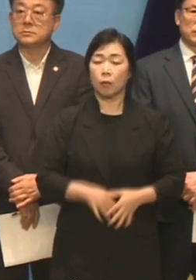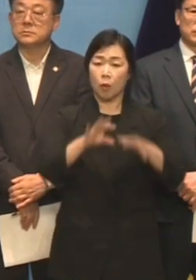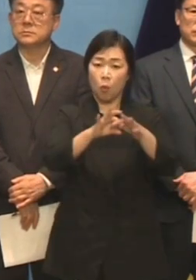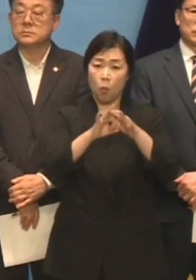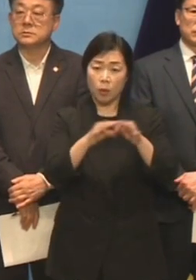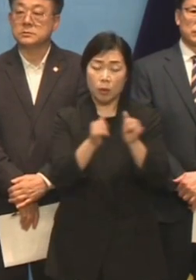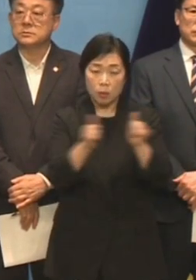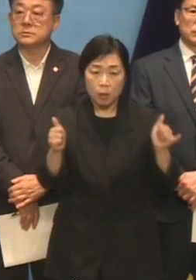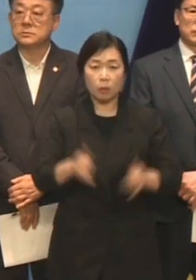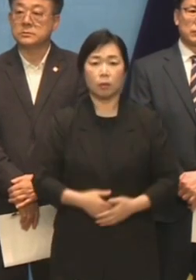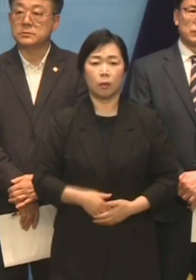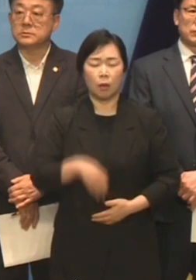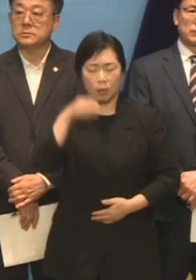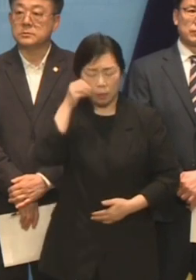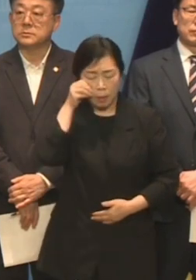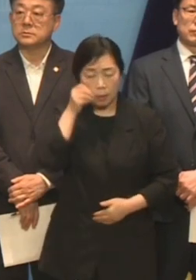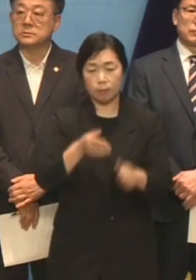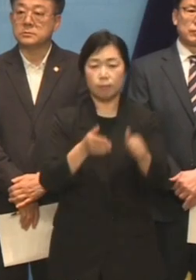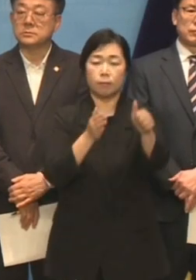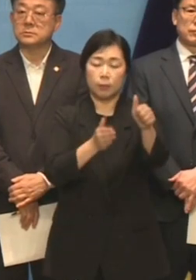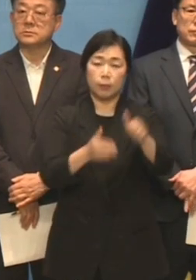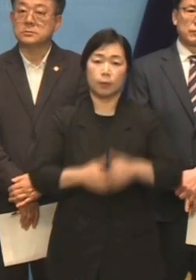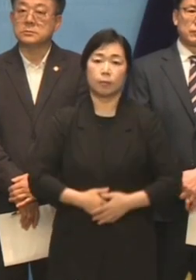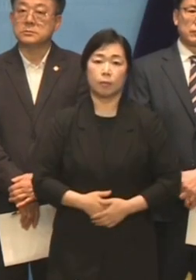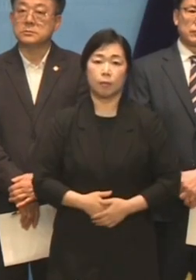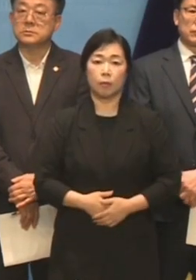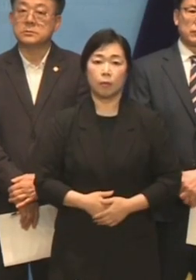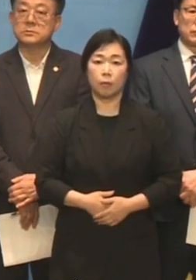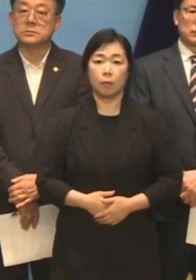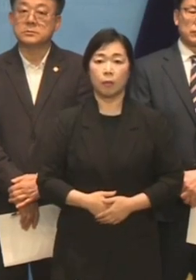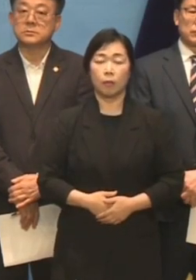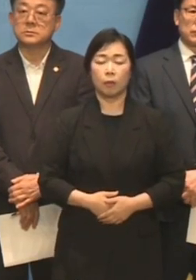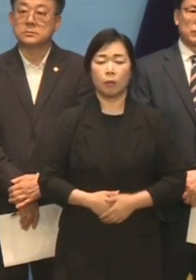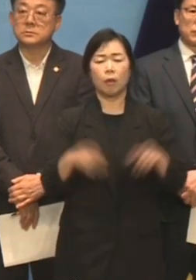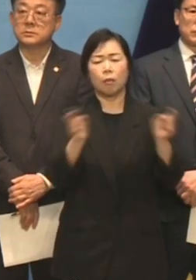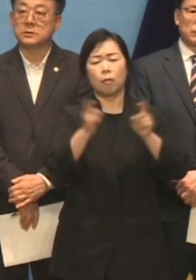관계자분들, 제발 당쟁 그만하시고